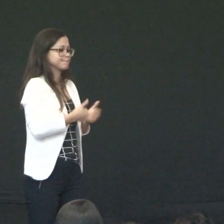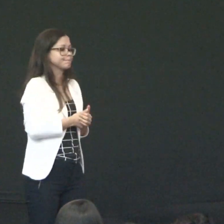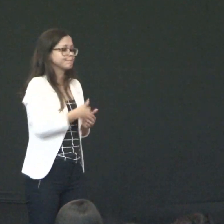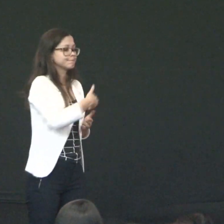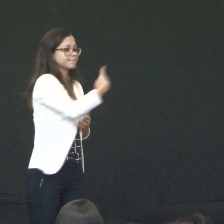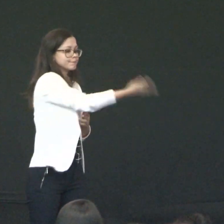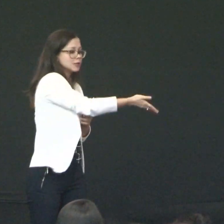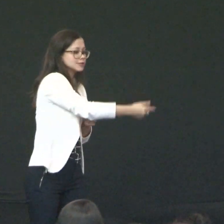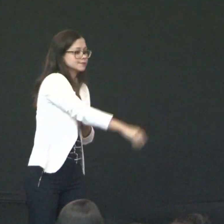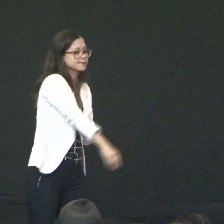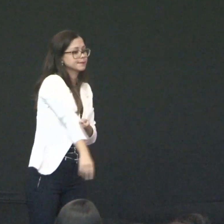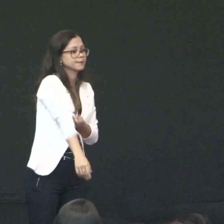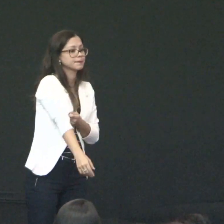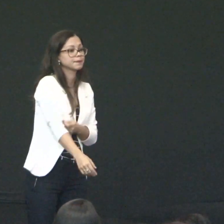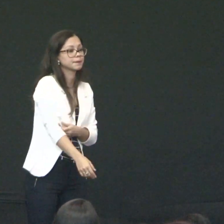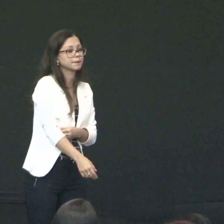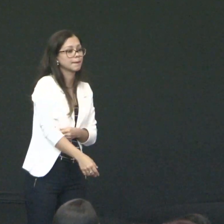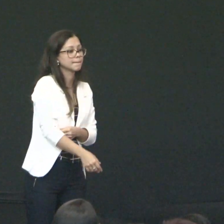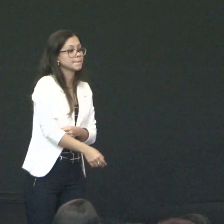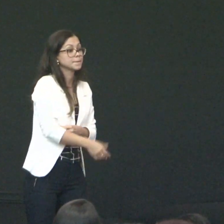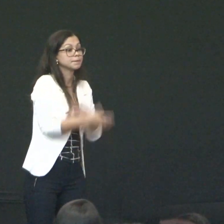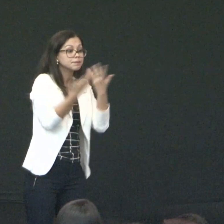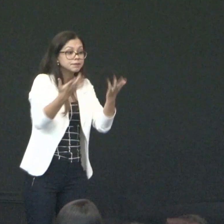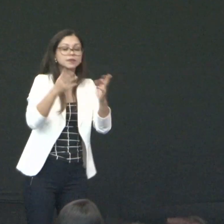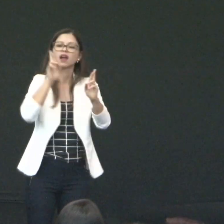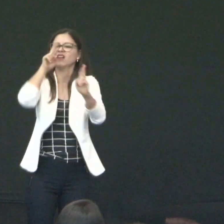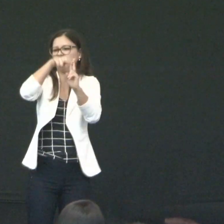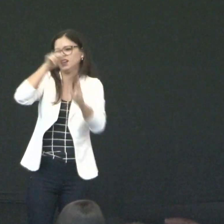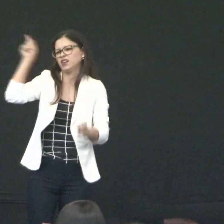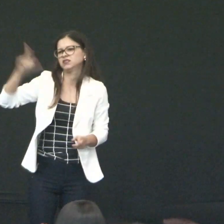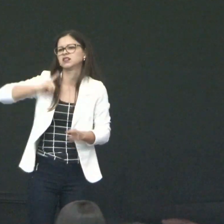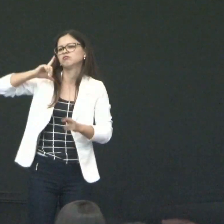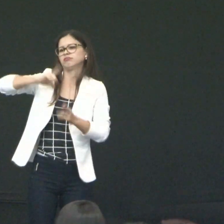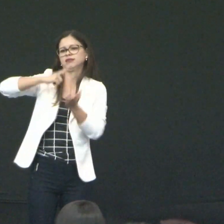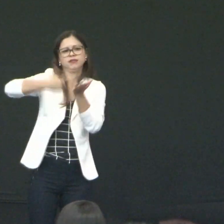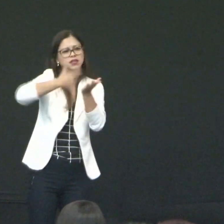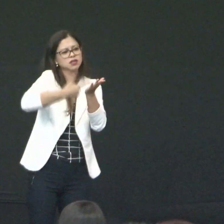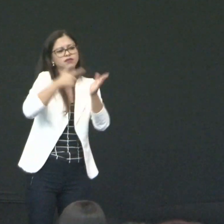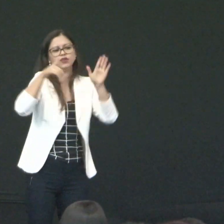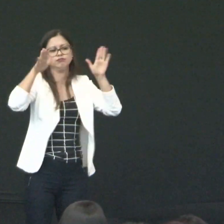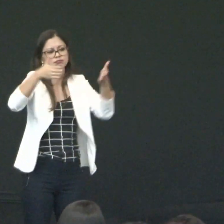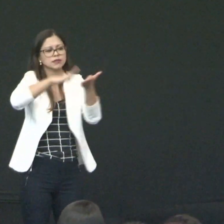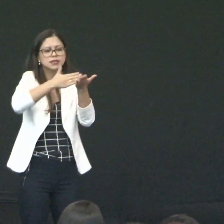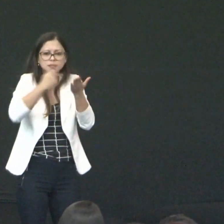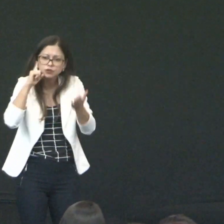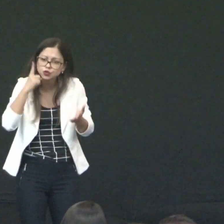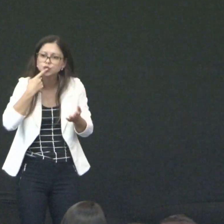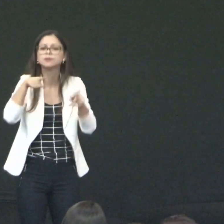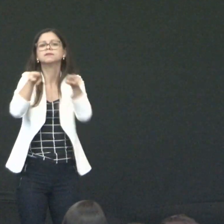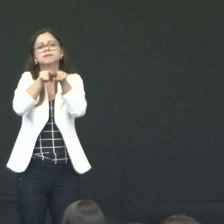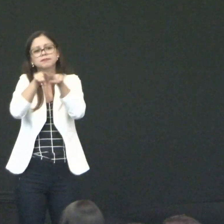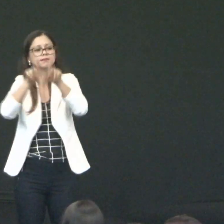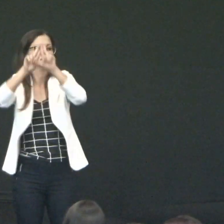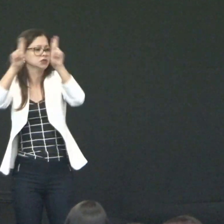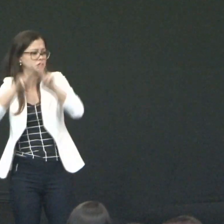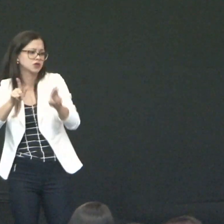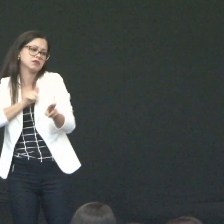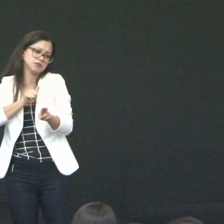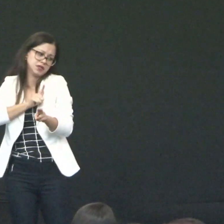É isso. Próximo slide. Aqui estão minhas referências bibliográficas, os livros que eu utilizei, inclusive os